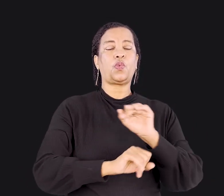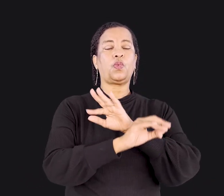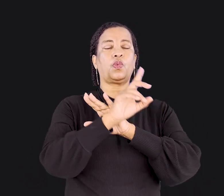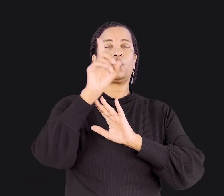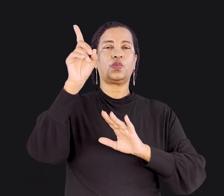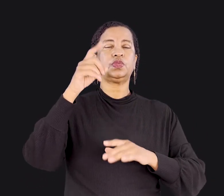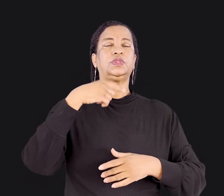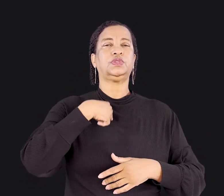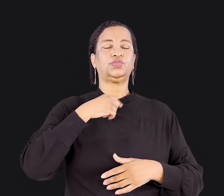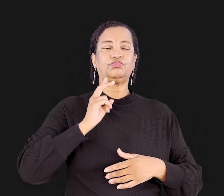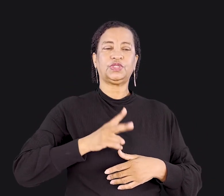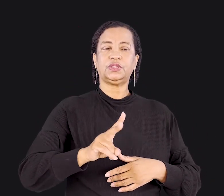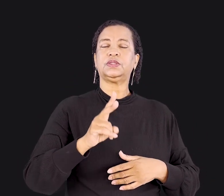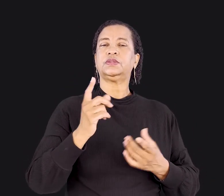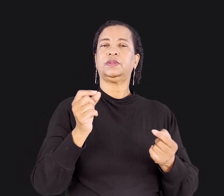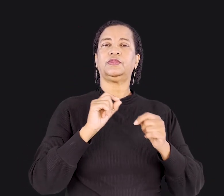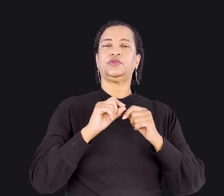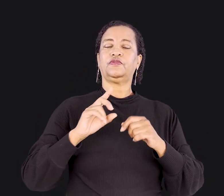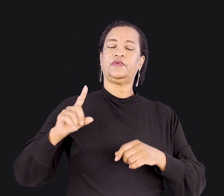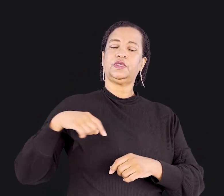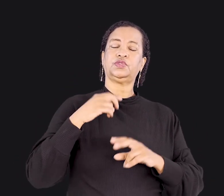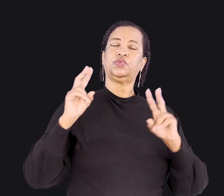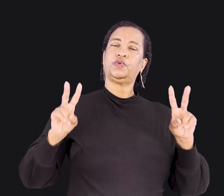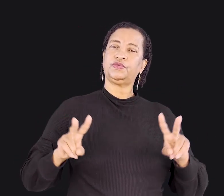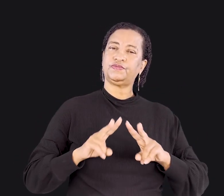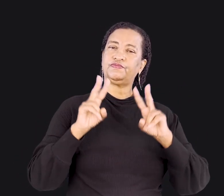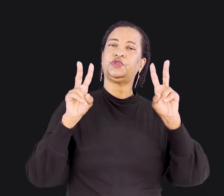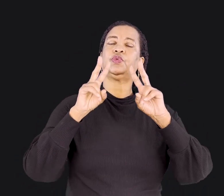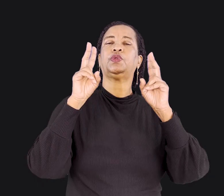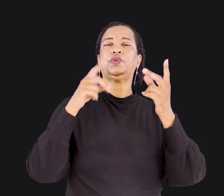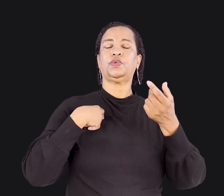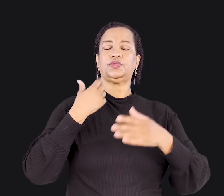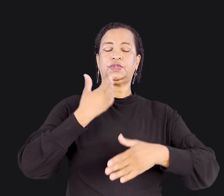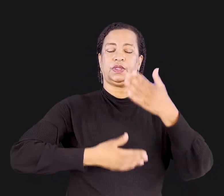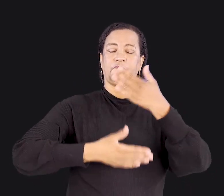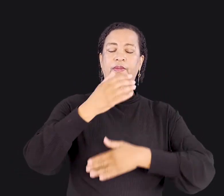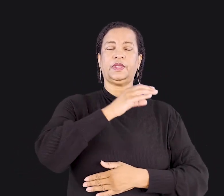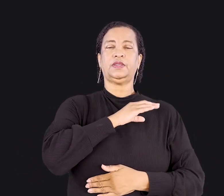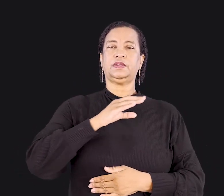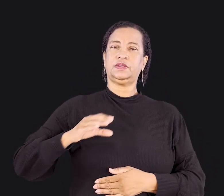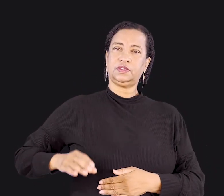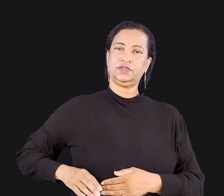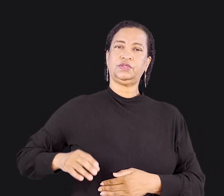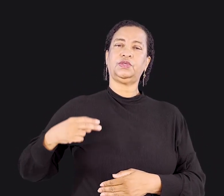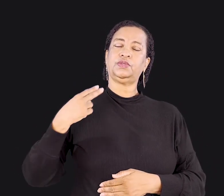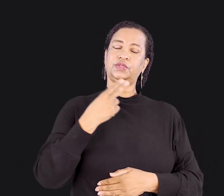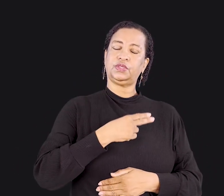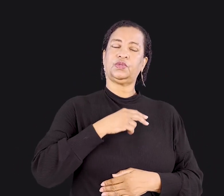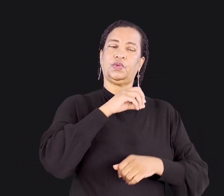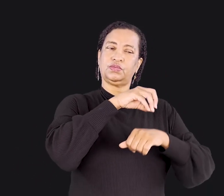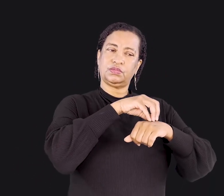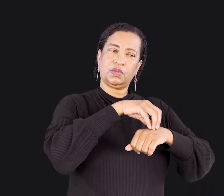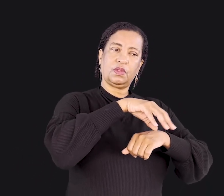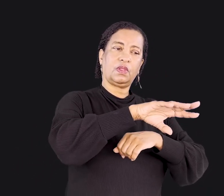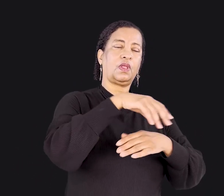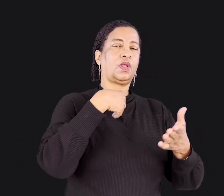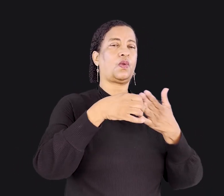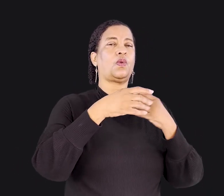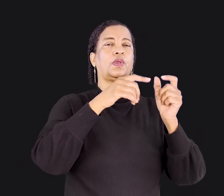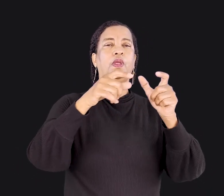que sempre nos conduz vitoriosamente em Cristo e por nosso intermédio exala em todo lugar